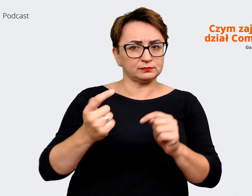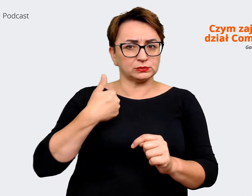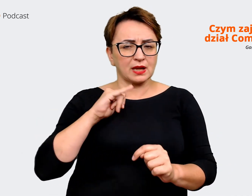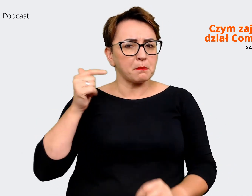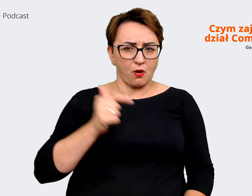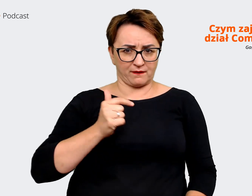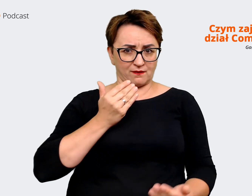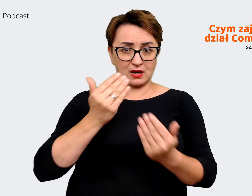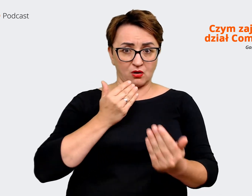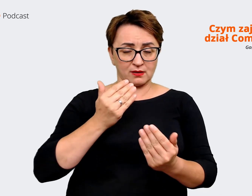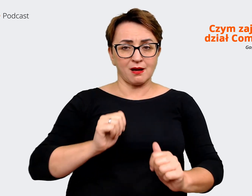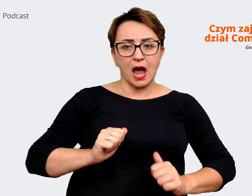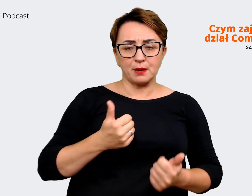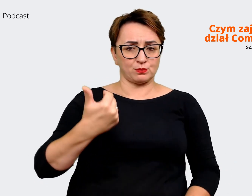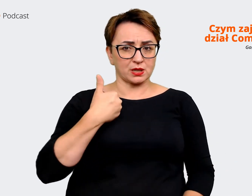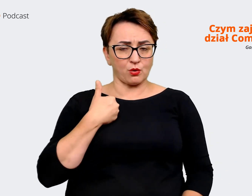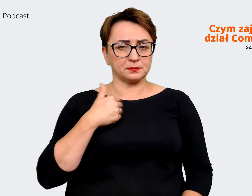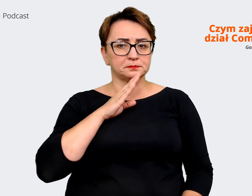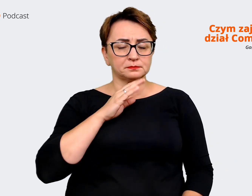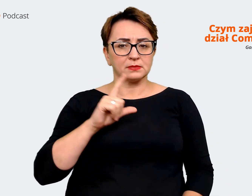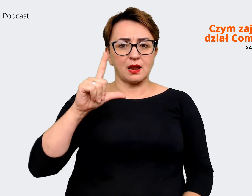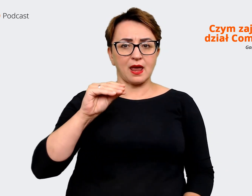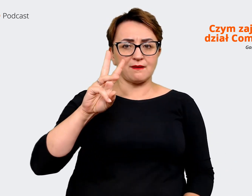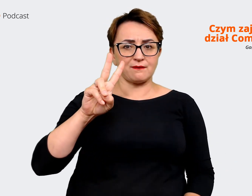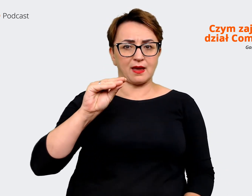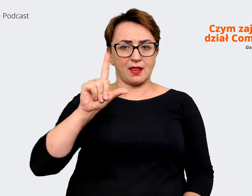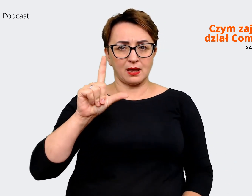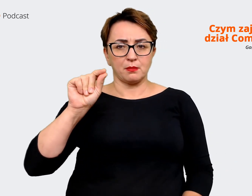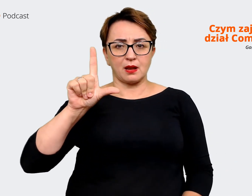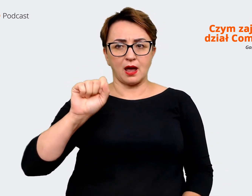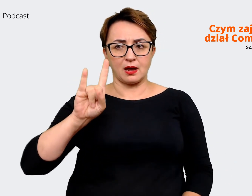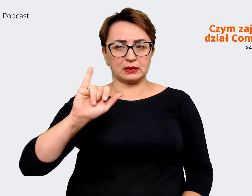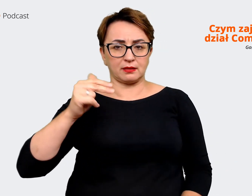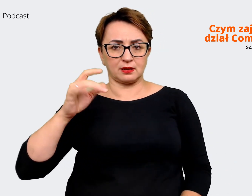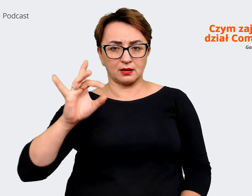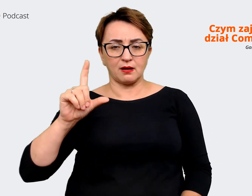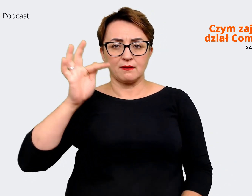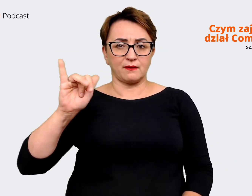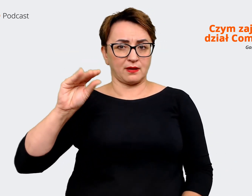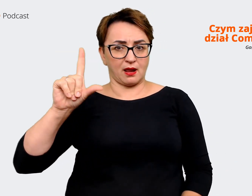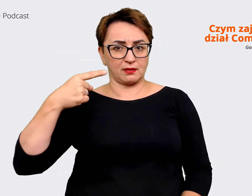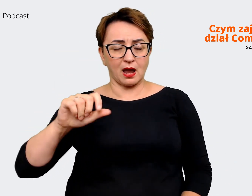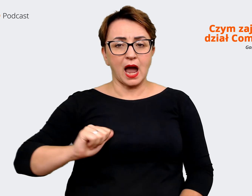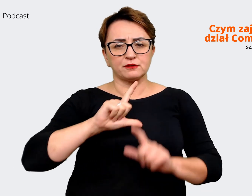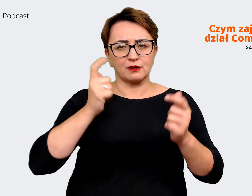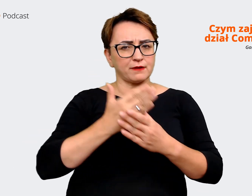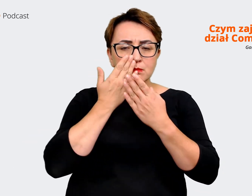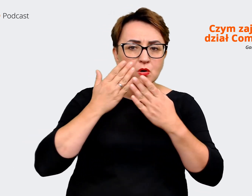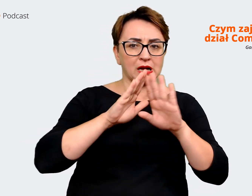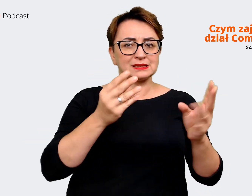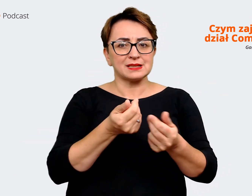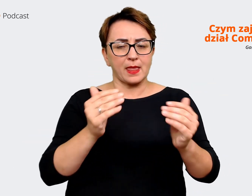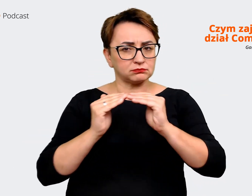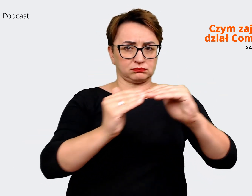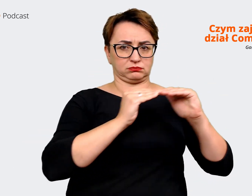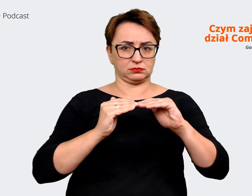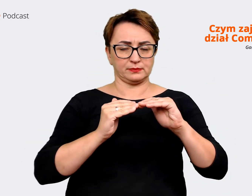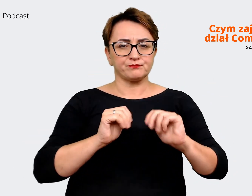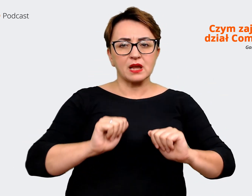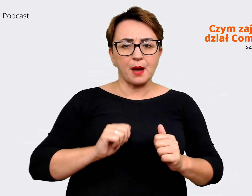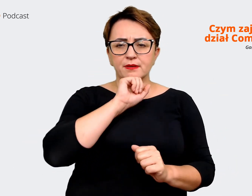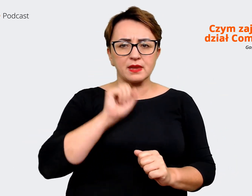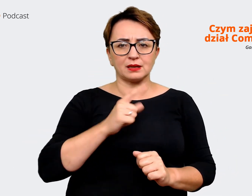że te wyjaśnienia były poprzedzone takimi konsultacjami z urzędem, byliśmy tam tak naprawdę 4 razy po parę godzin, było tam przedstawiciele